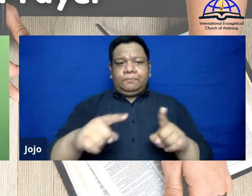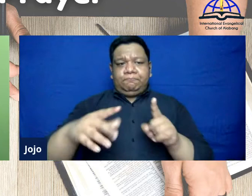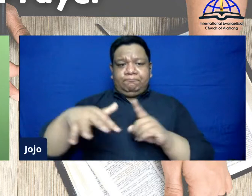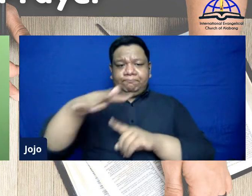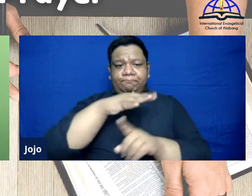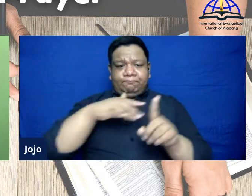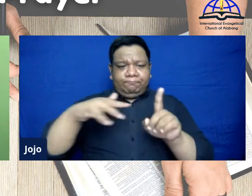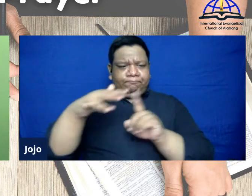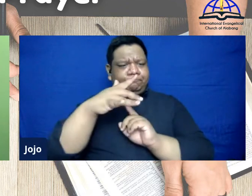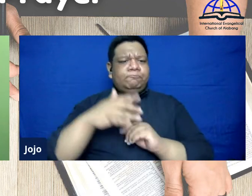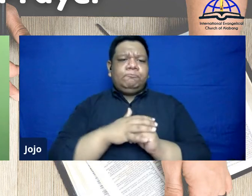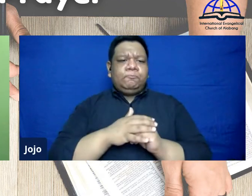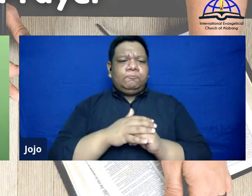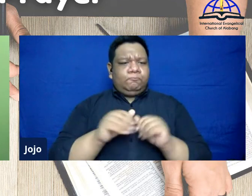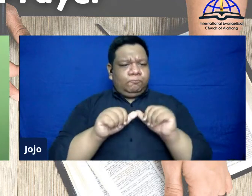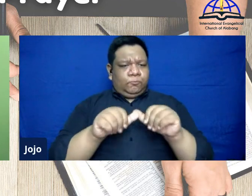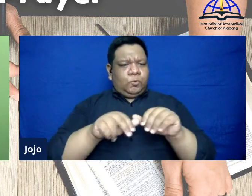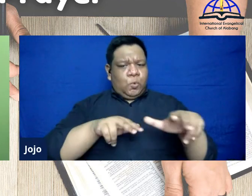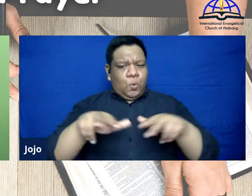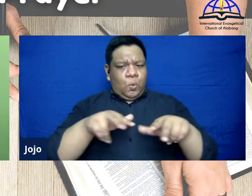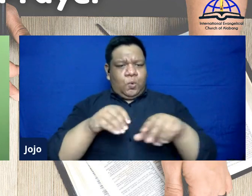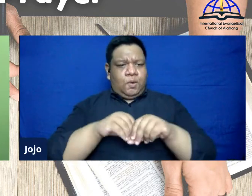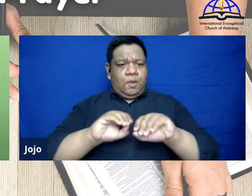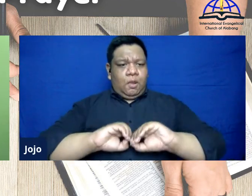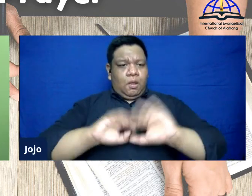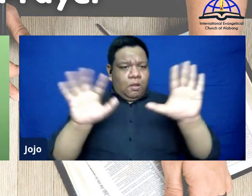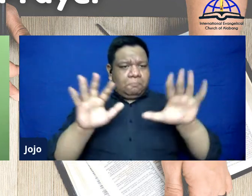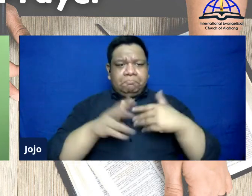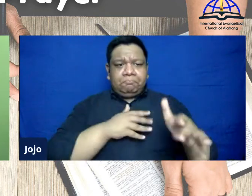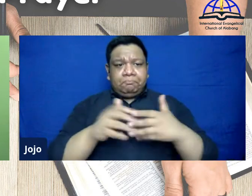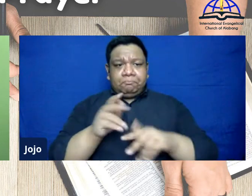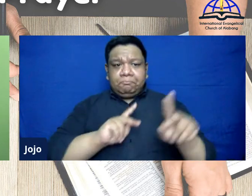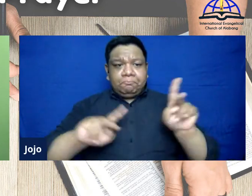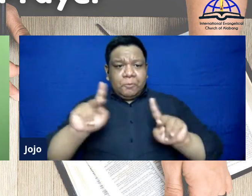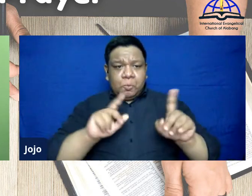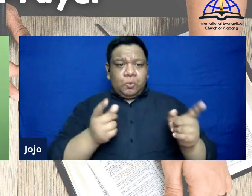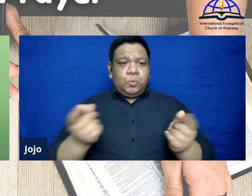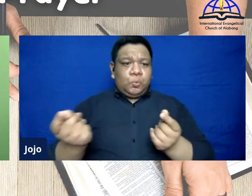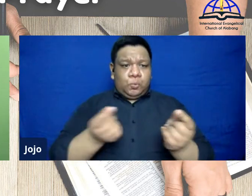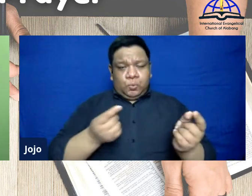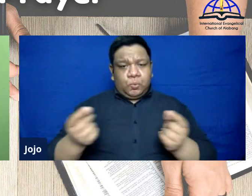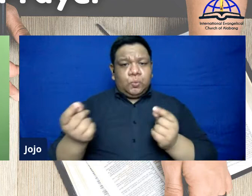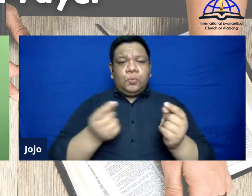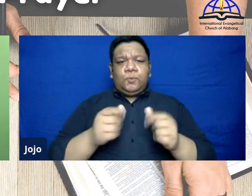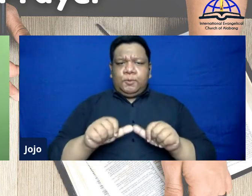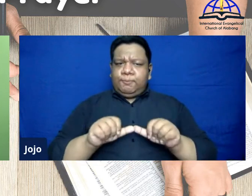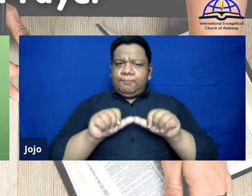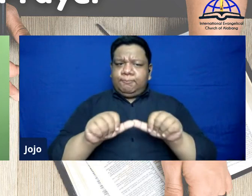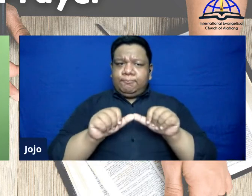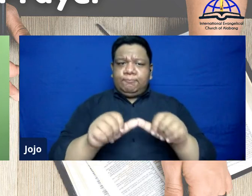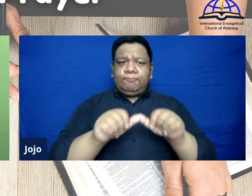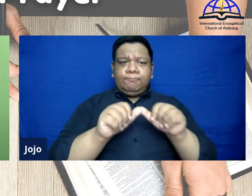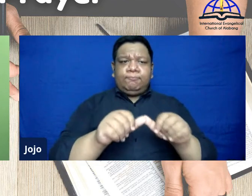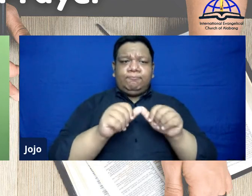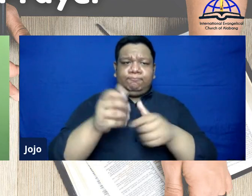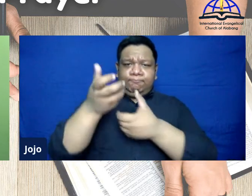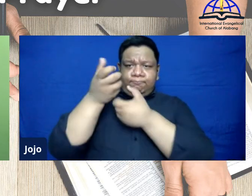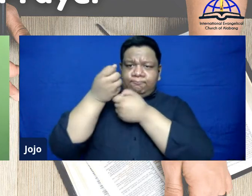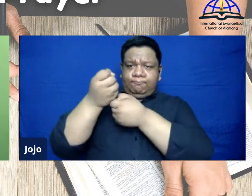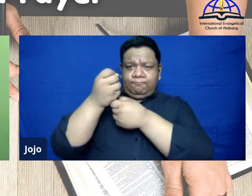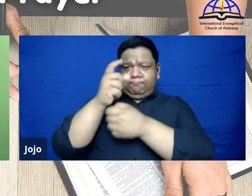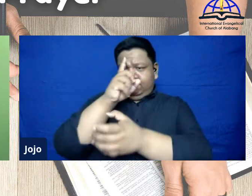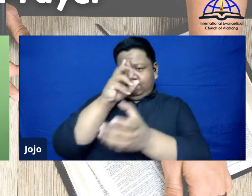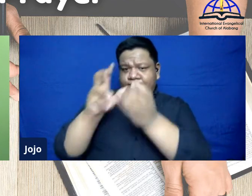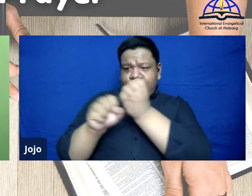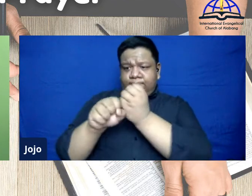walking in the light, regardless of what others are doing. Patuloy lamang tayong kumapit magtiwala sa